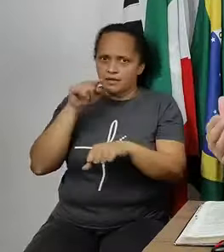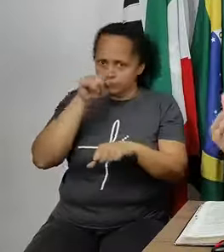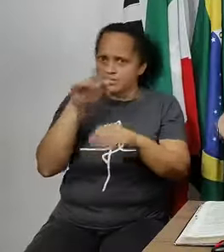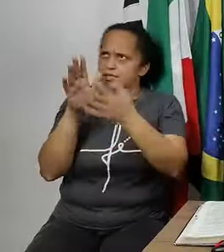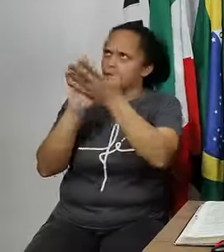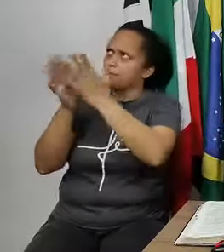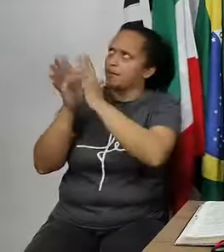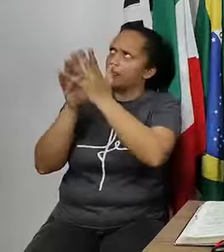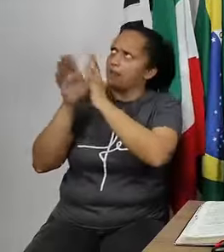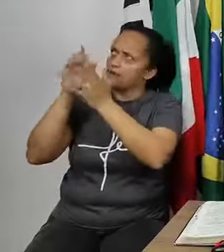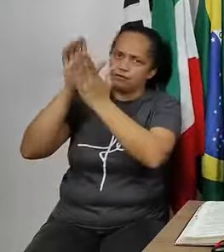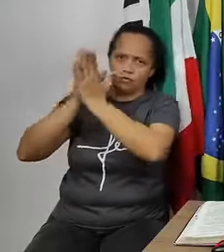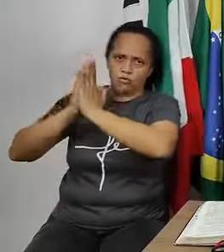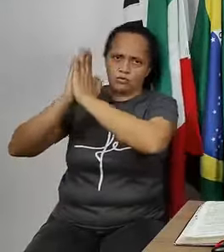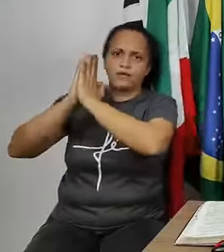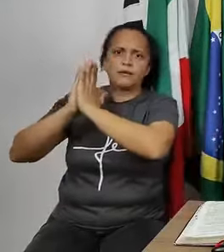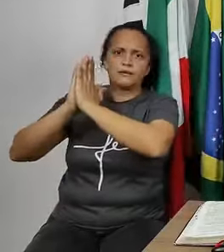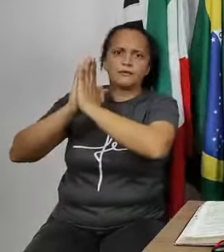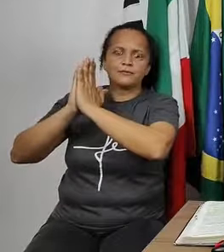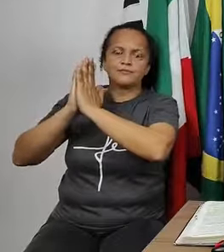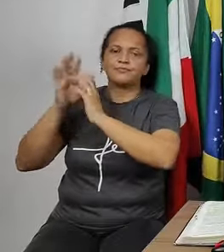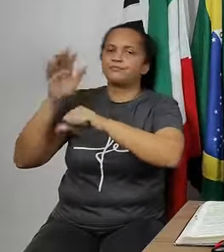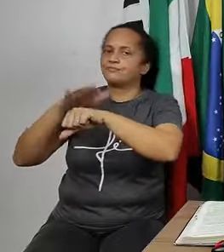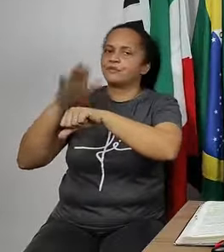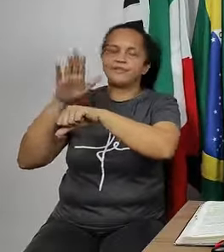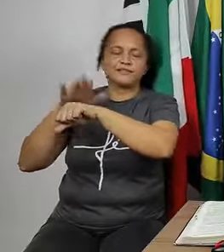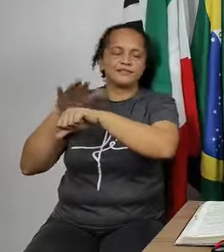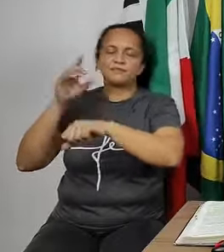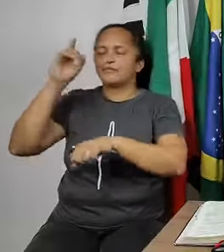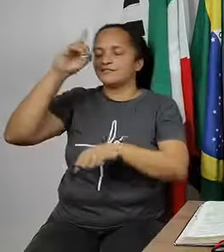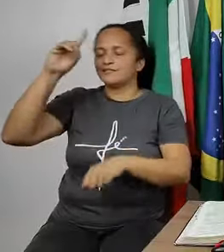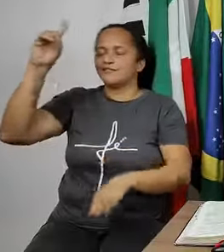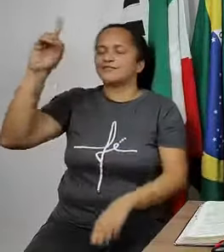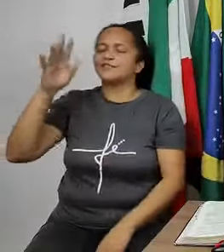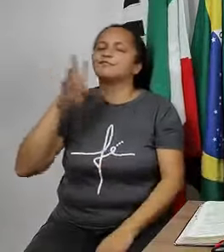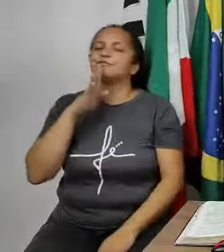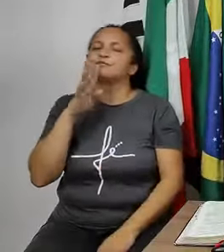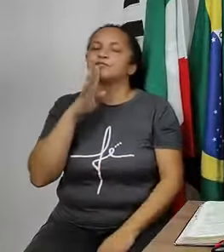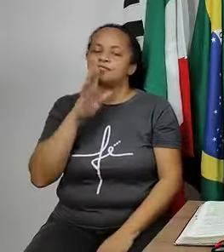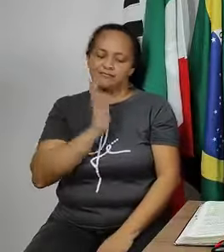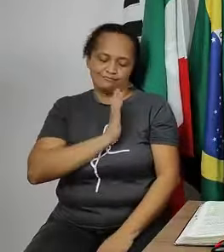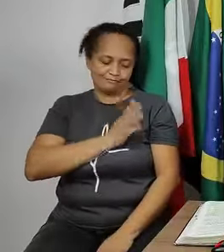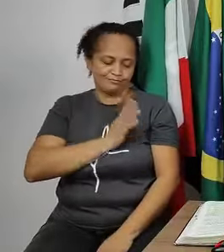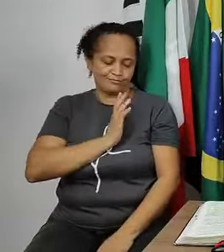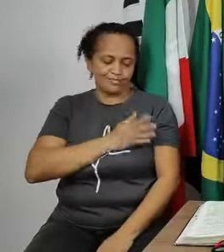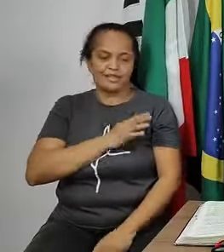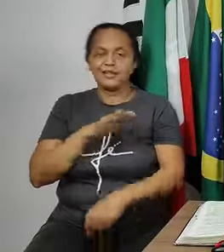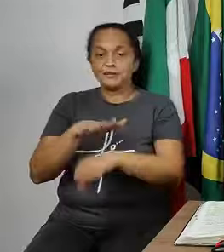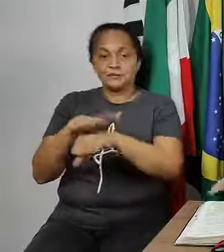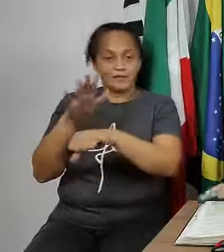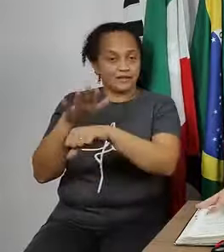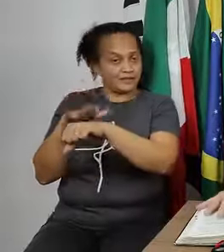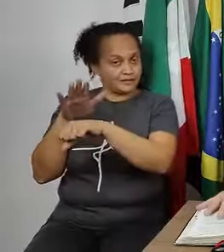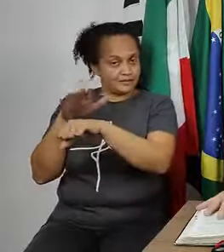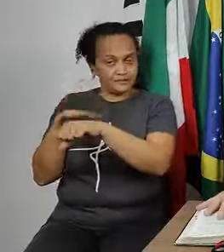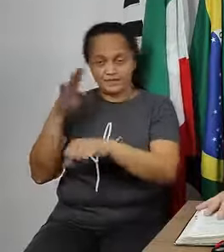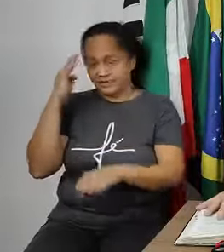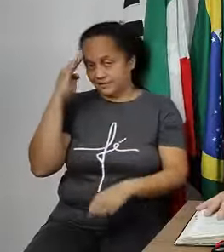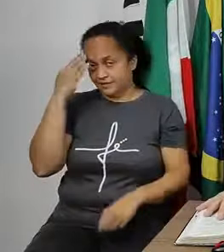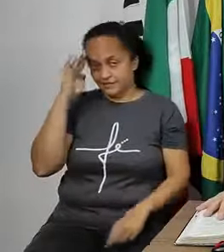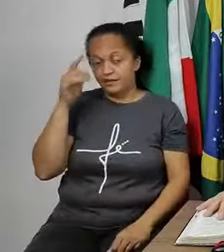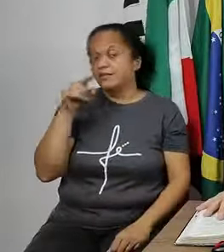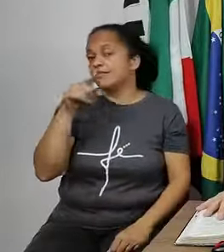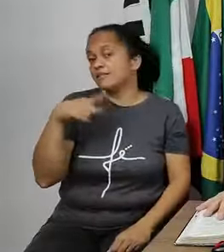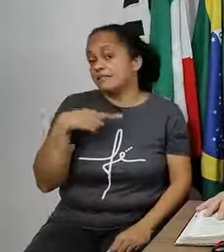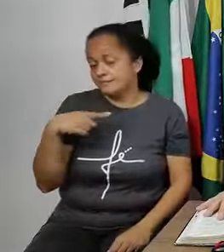mais desse mistério vai ser revelado ao teu coração. Mais entendimento você vai ter da